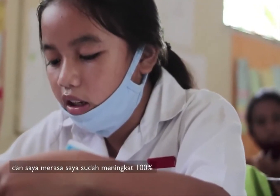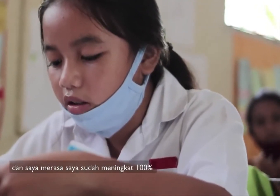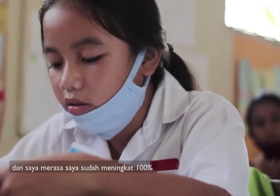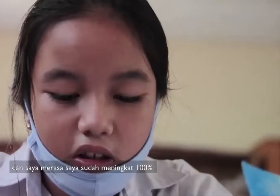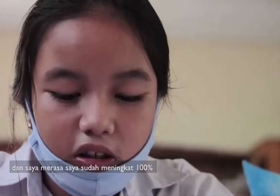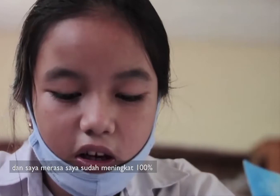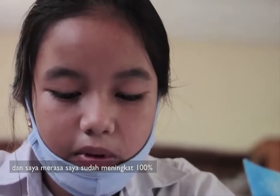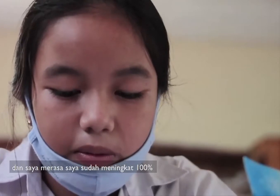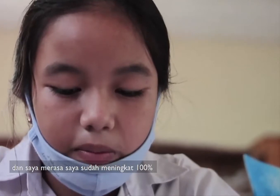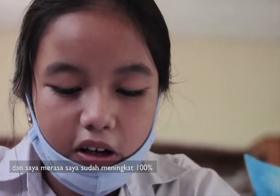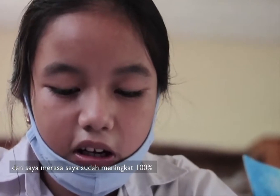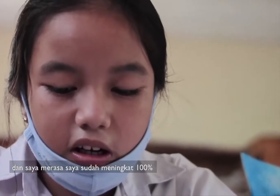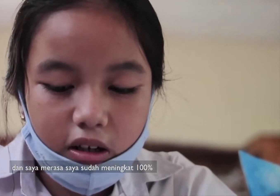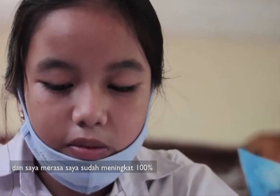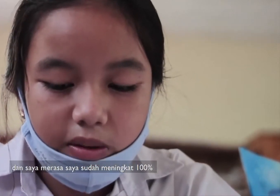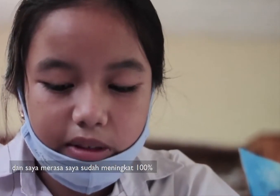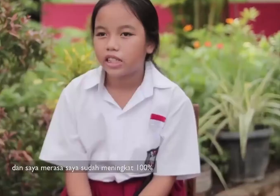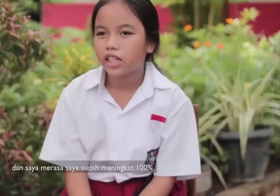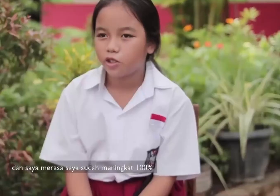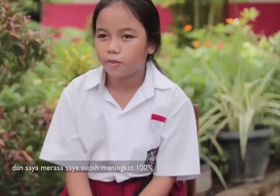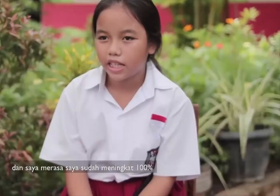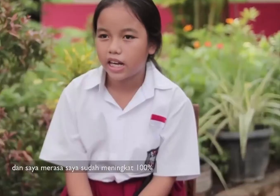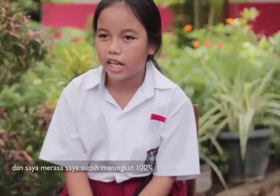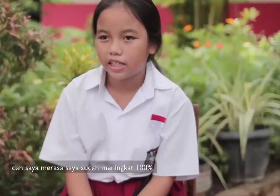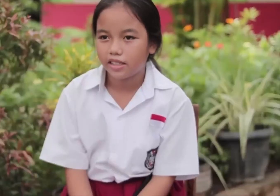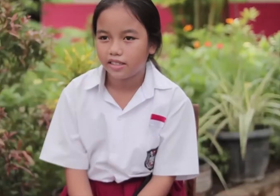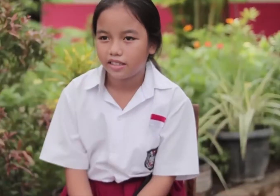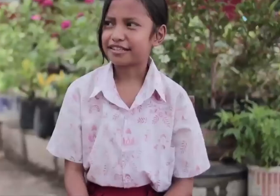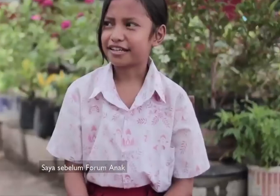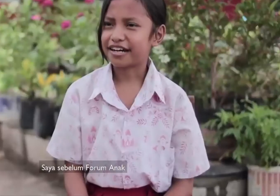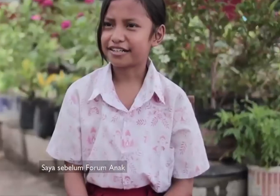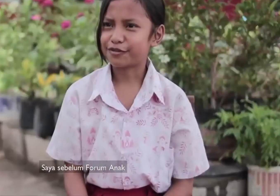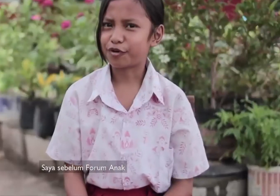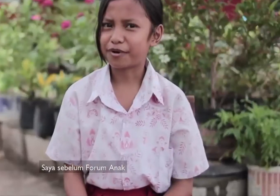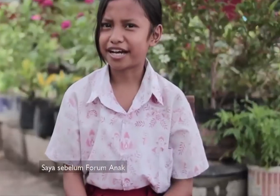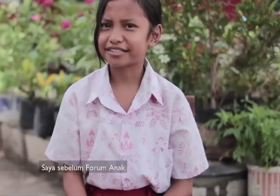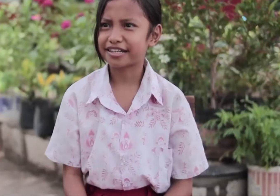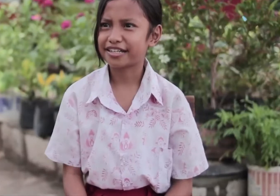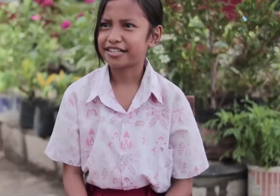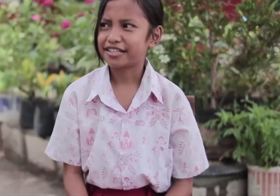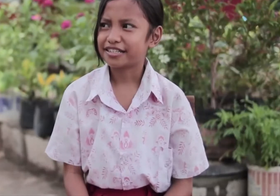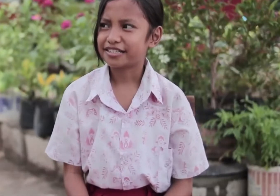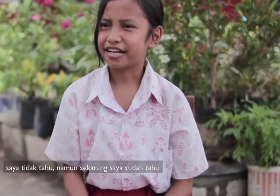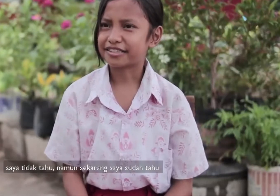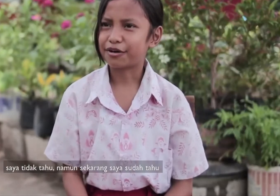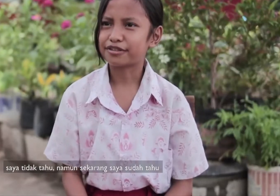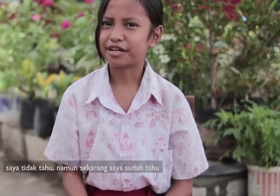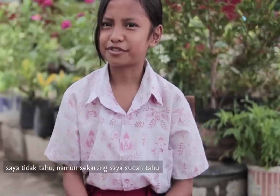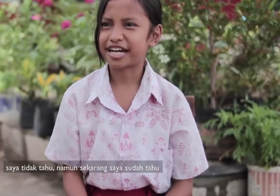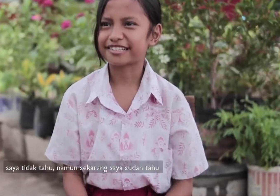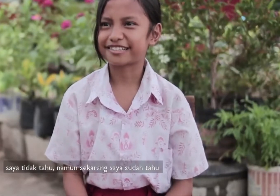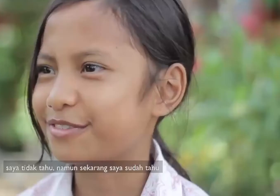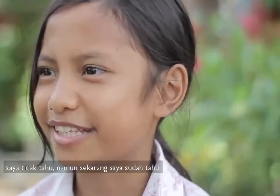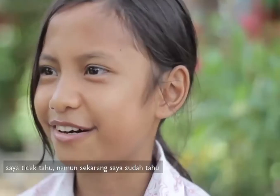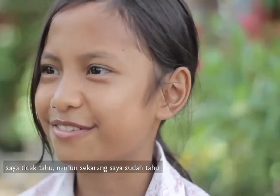diri saya, dan saya merasa saya sudah meningkat 100%. Saya yang di forum anak saya tidak